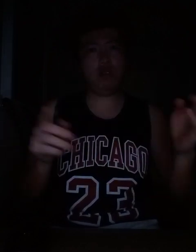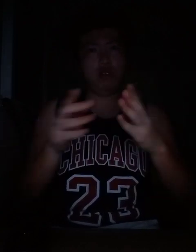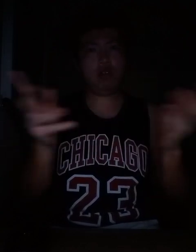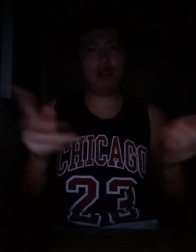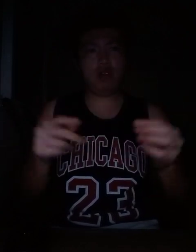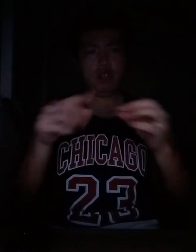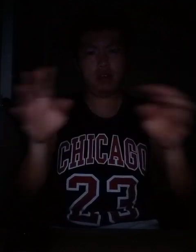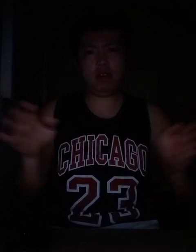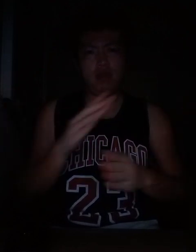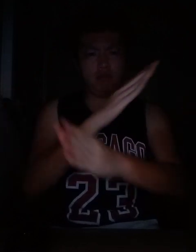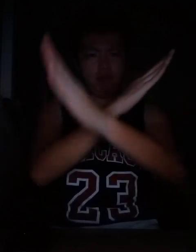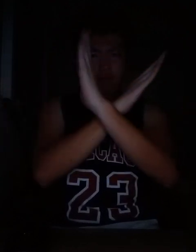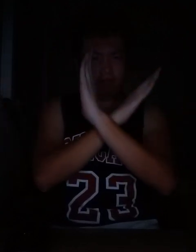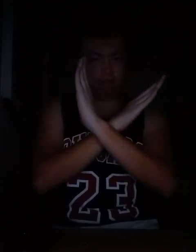해수욕장은 입욕이 통제되기도 했습니다.